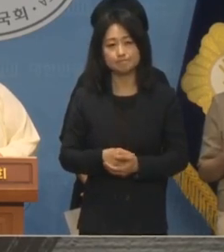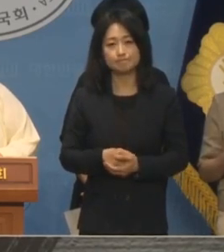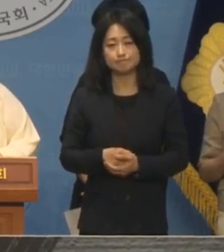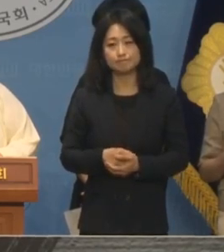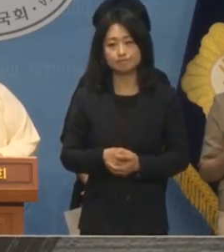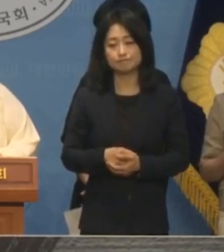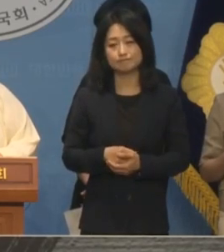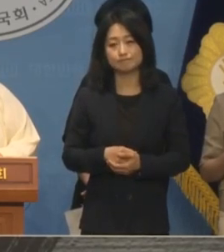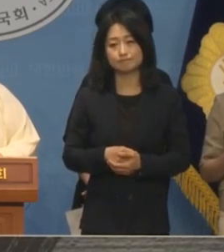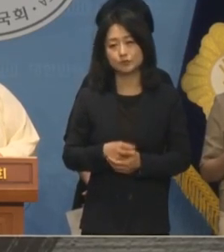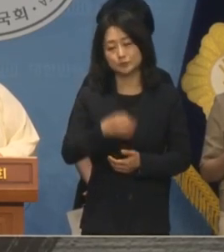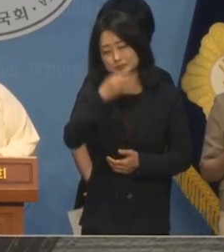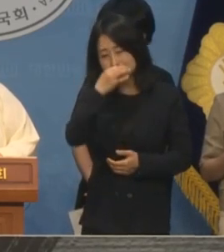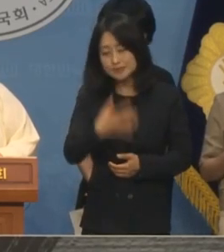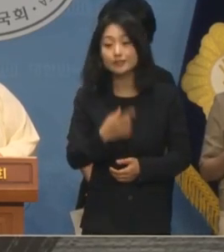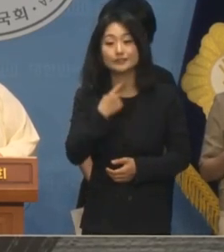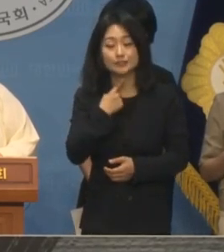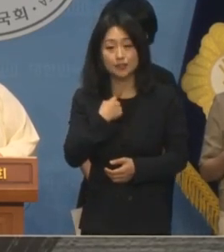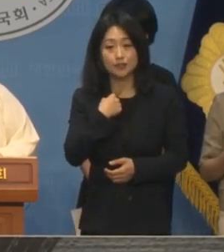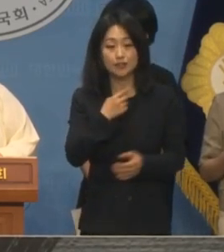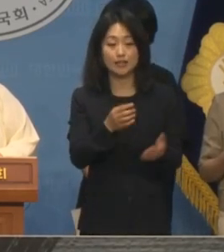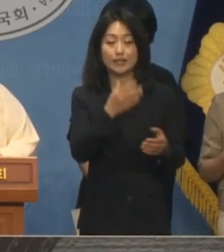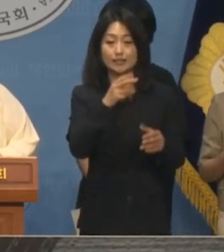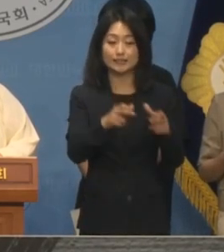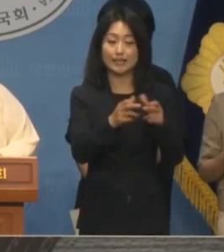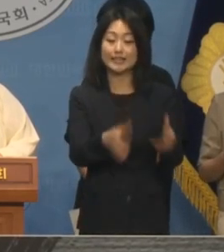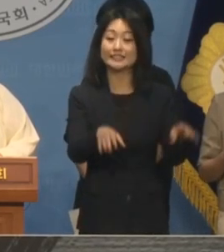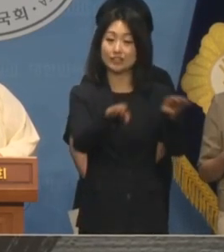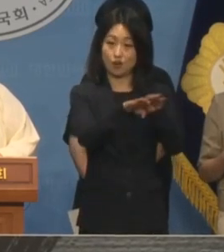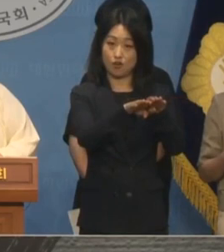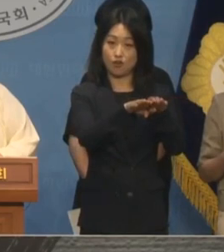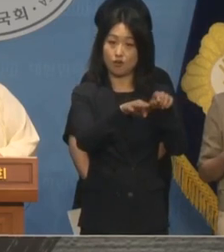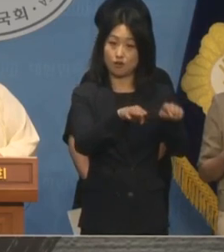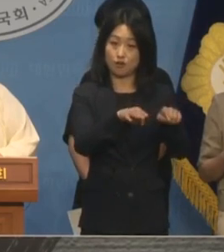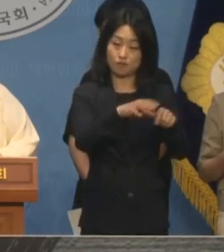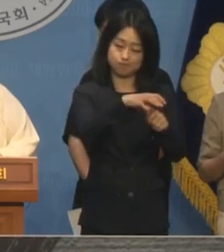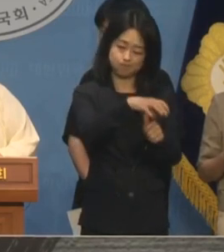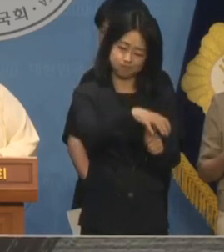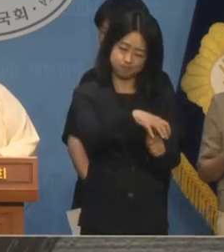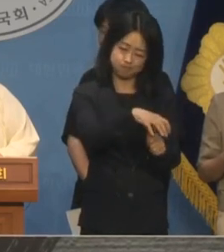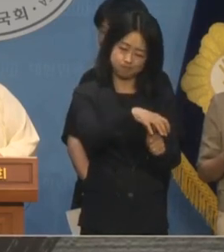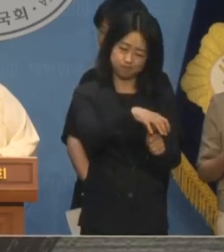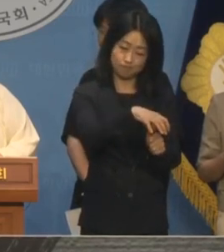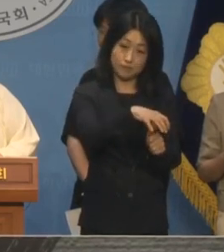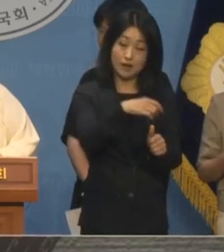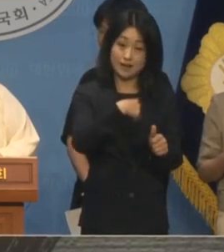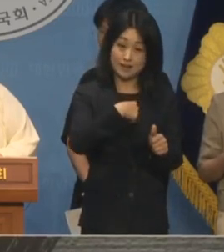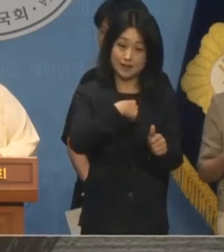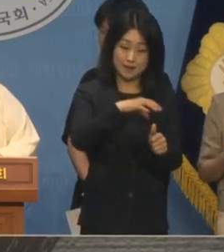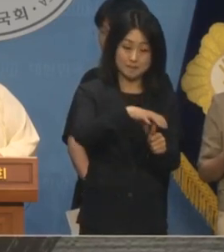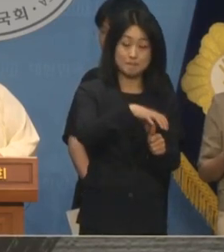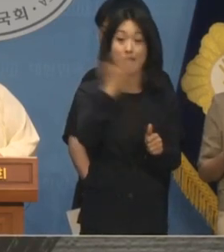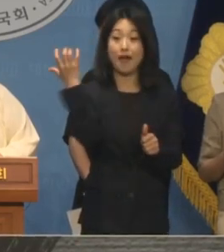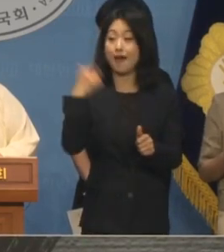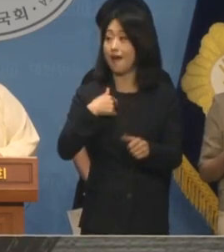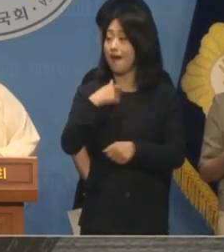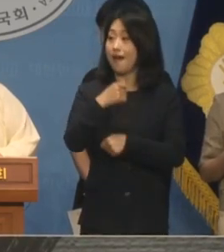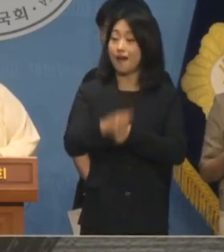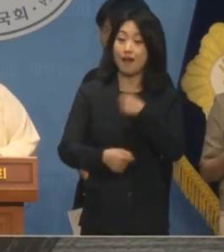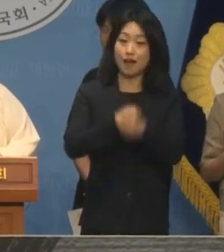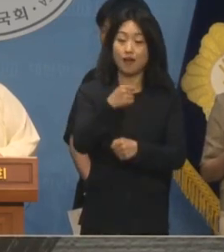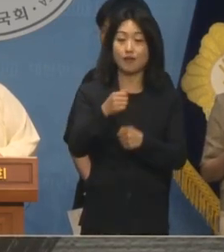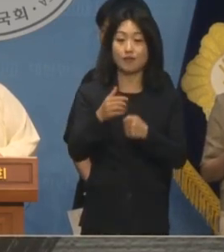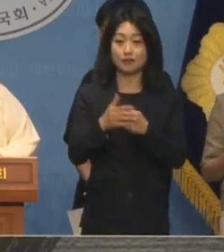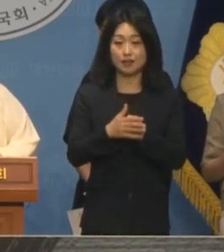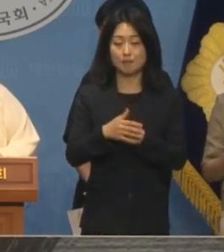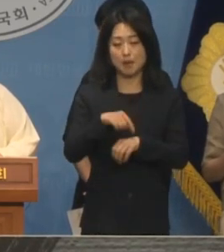하고 힘이 들었습니다. 시설에서 살면서 억눌렀던 마음이 한꺼번에 터져 나와서